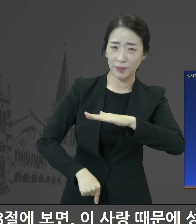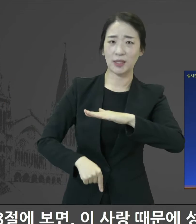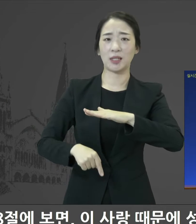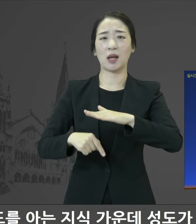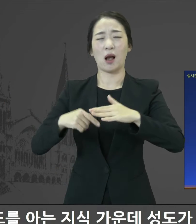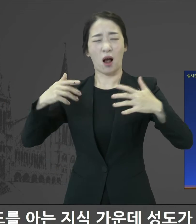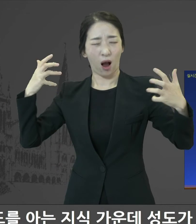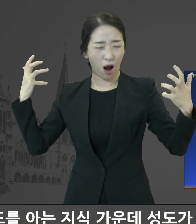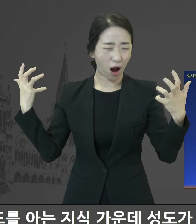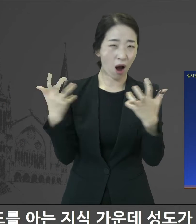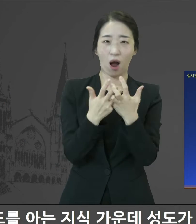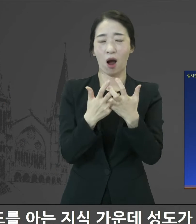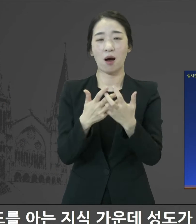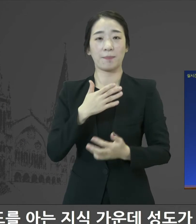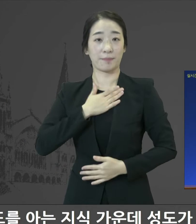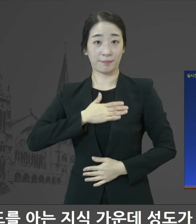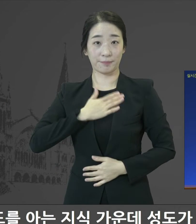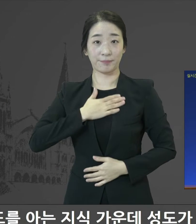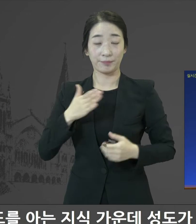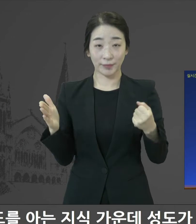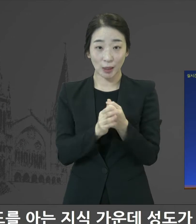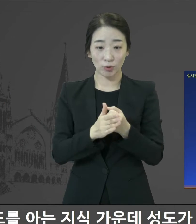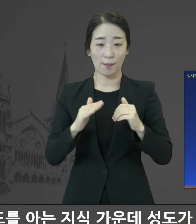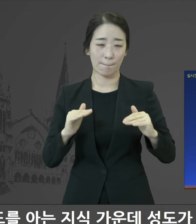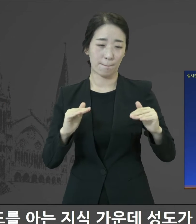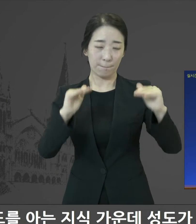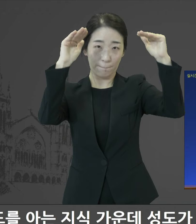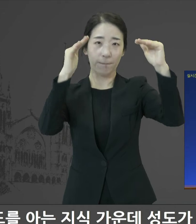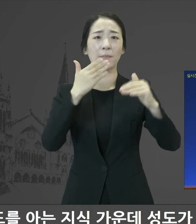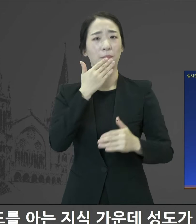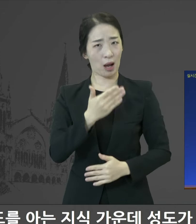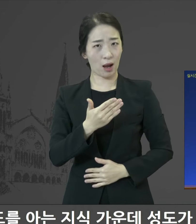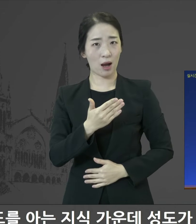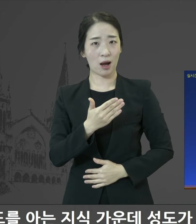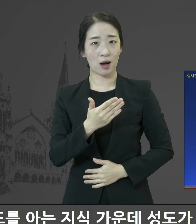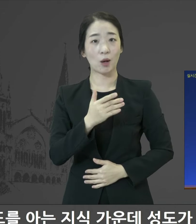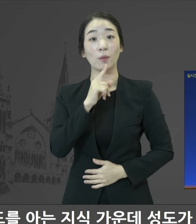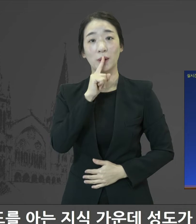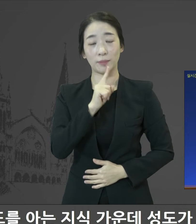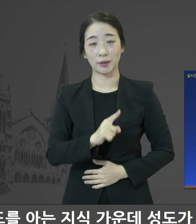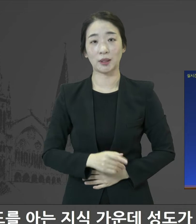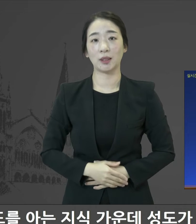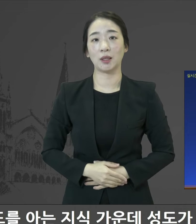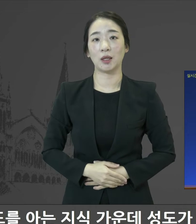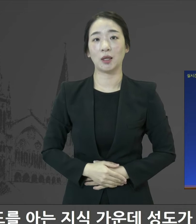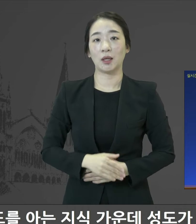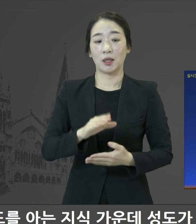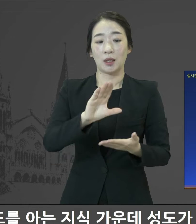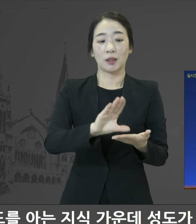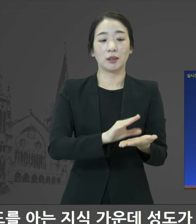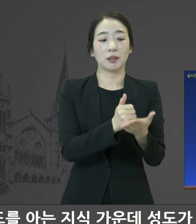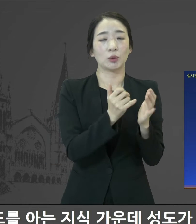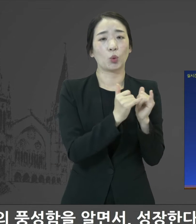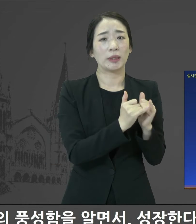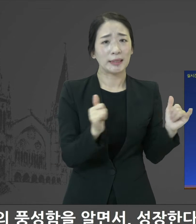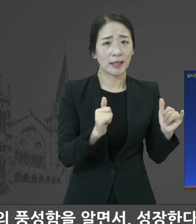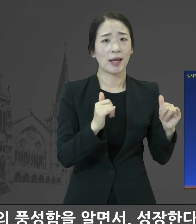풍성함을 알아가면서 성도는 성장한다는 겁니다. 구체적으로 성도의 성장을 얘기하면서